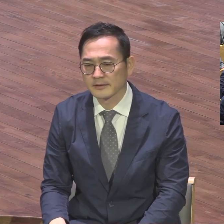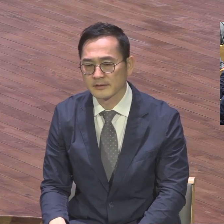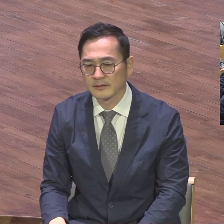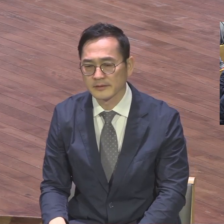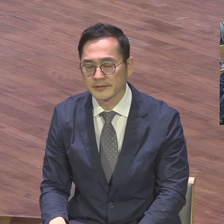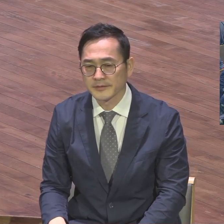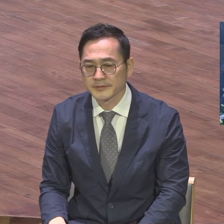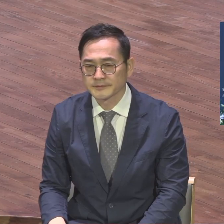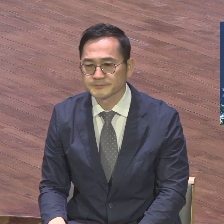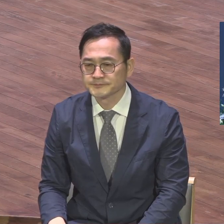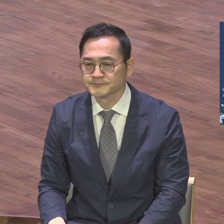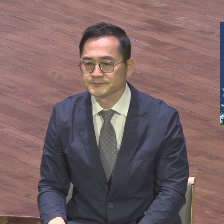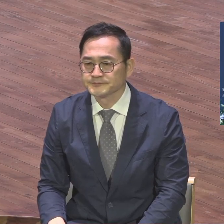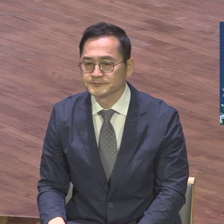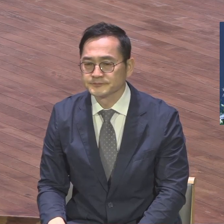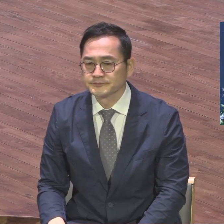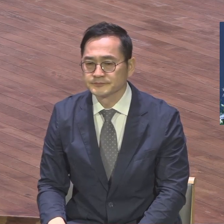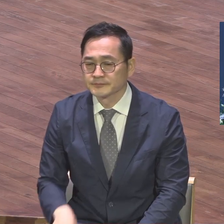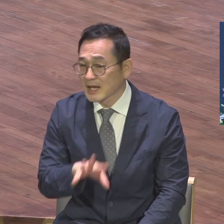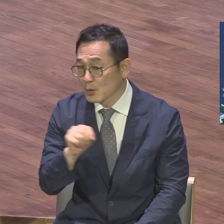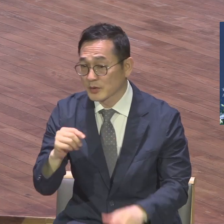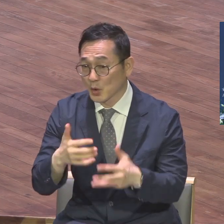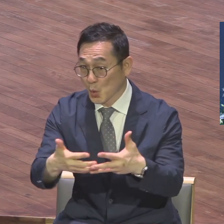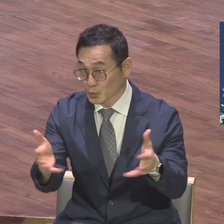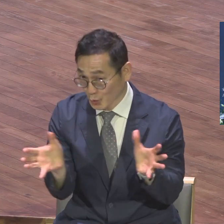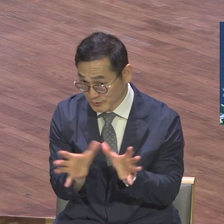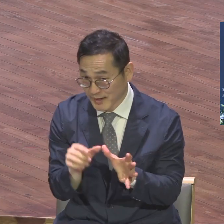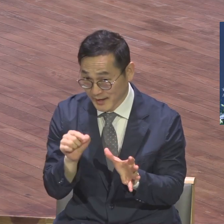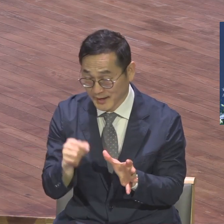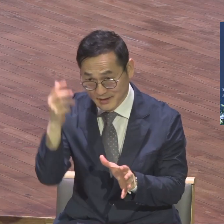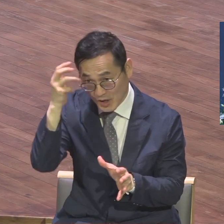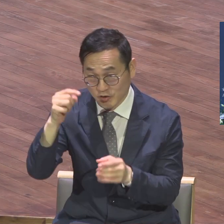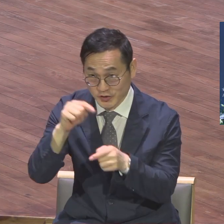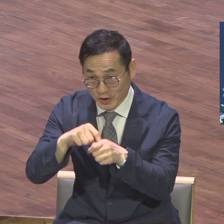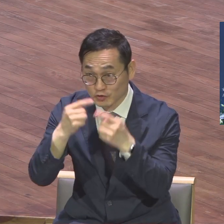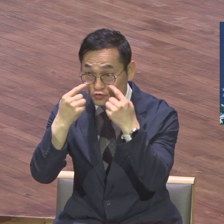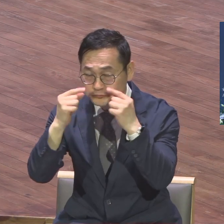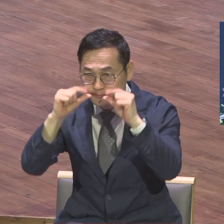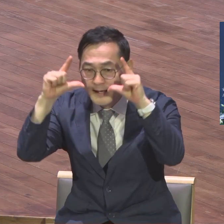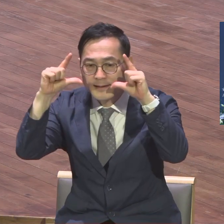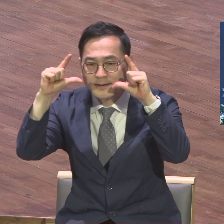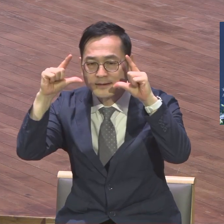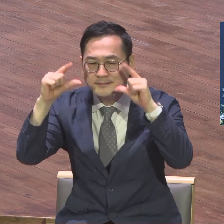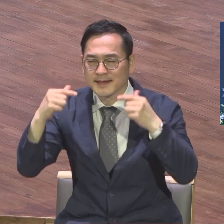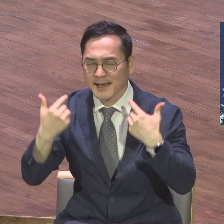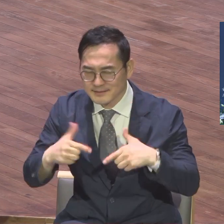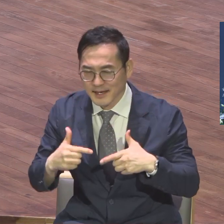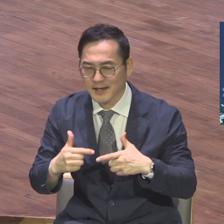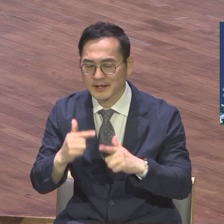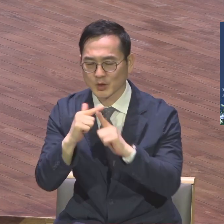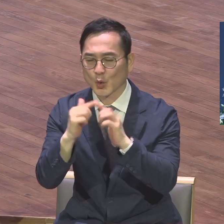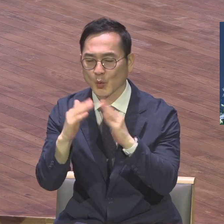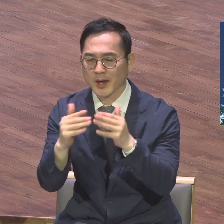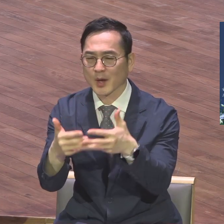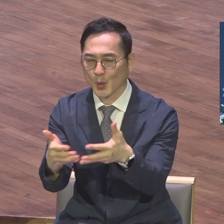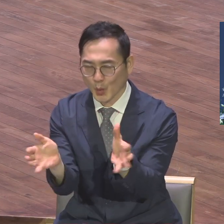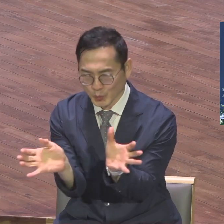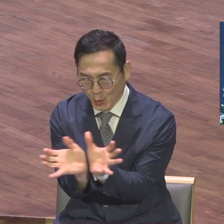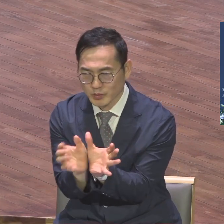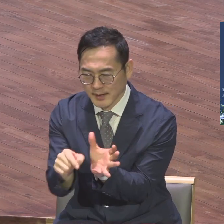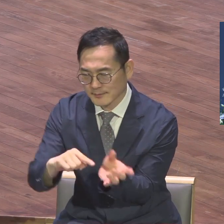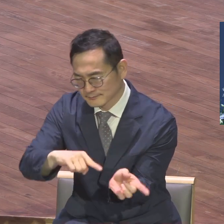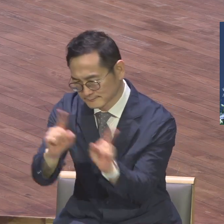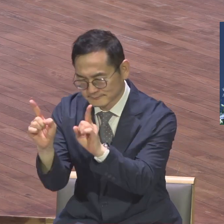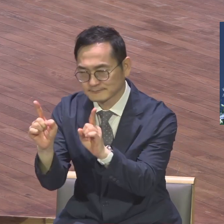예언 공동체는 영적인 눈을 열고 오늘 본문 제목처럼 항상 교회 공동체를